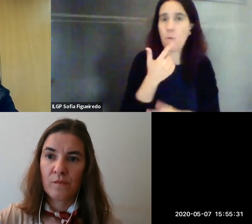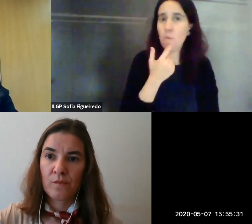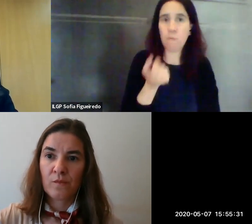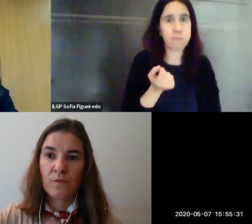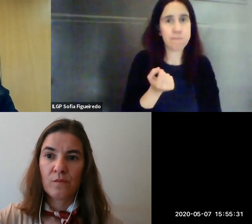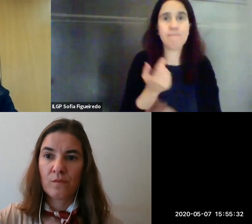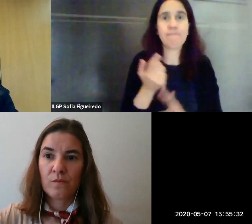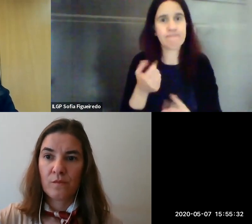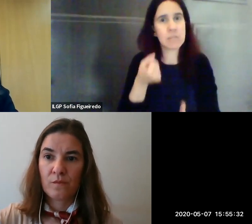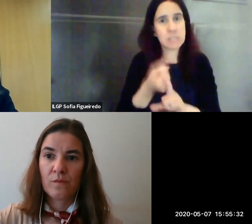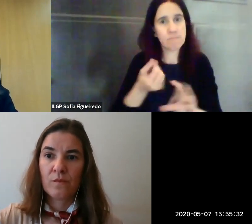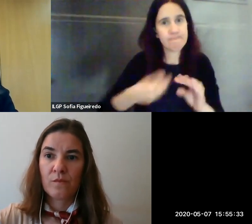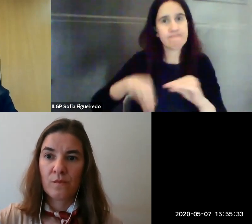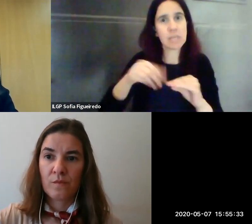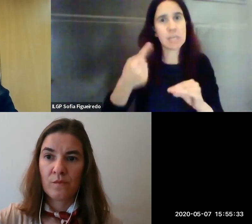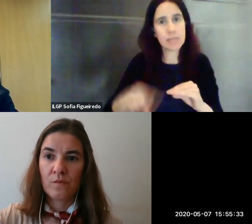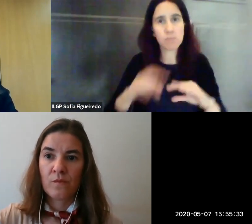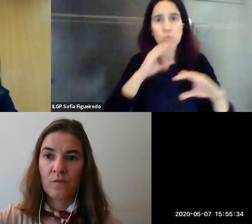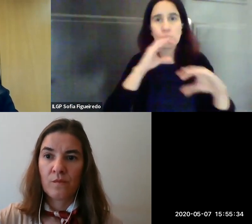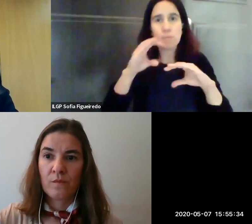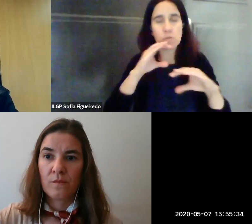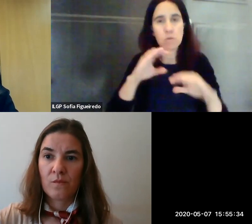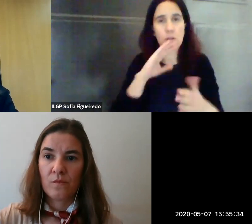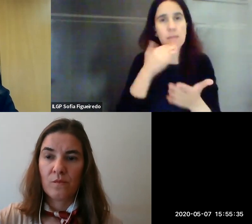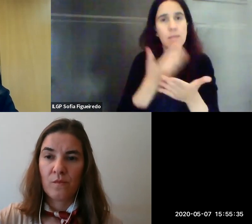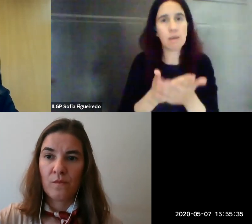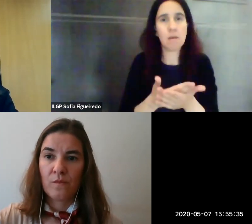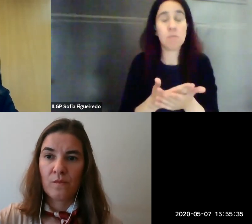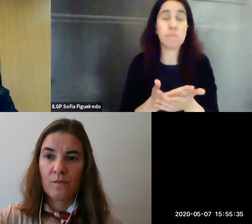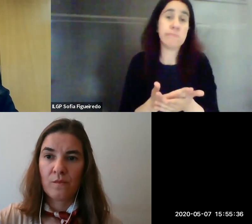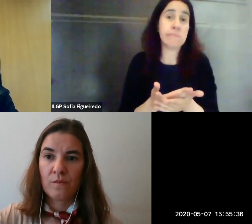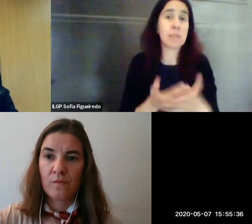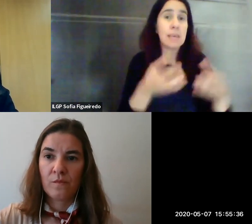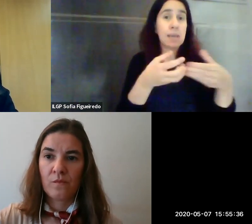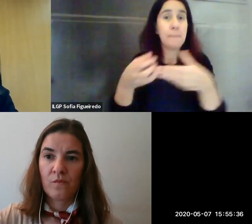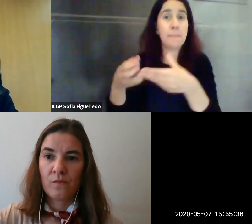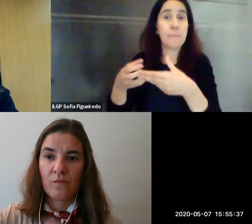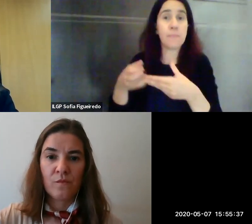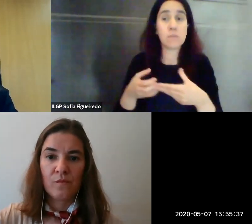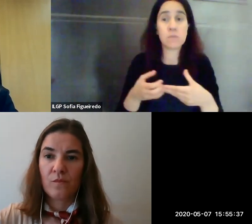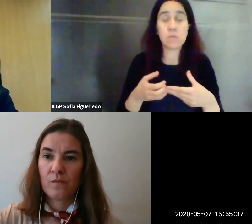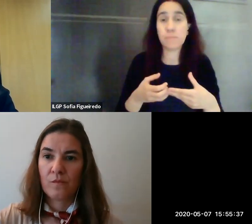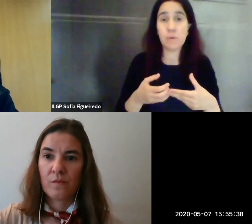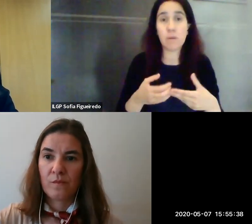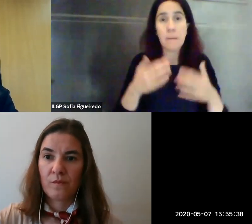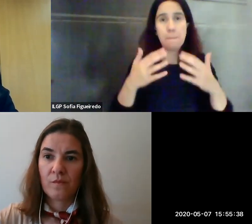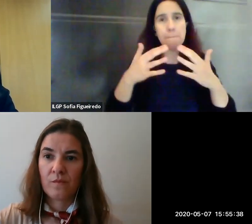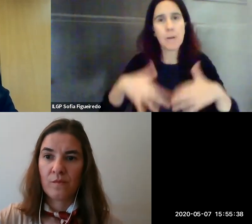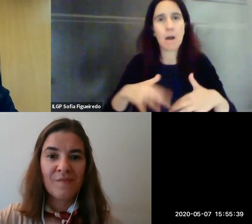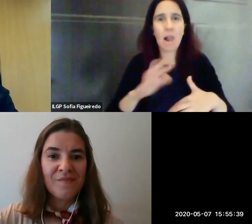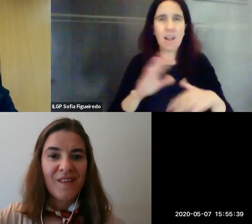desafio acrescido que nós temos em termos comunicacionais para que as equipas não se desmontem, passa a